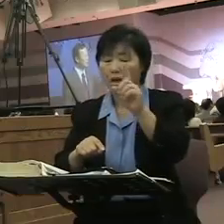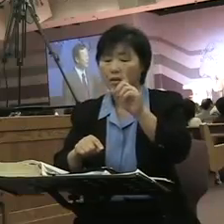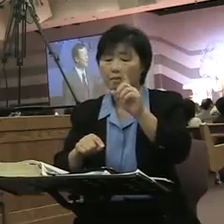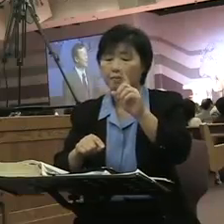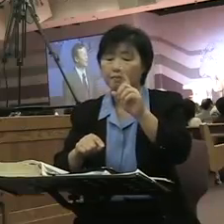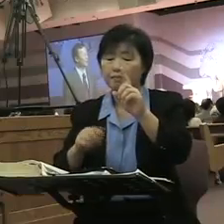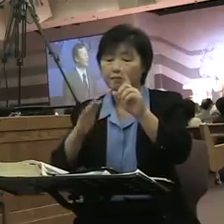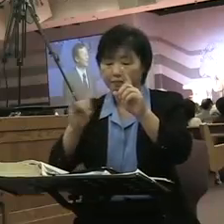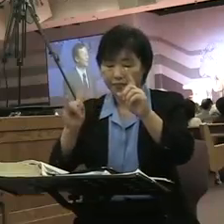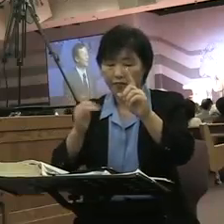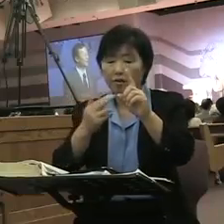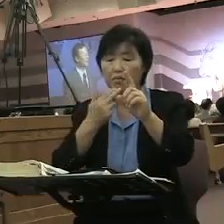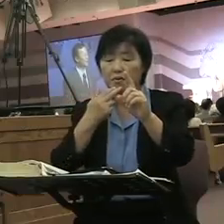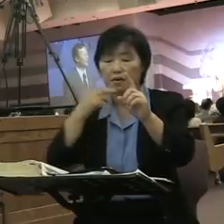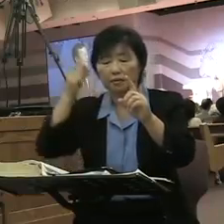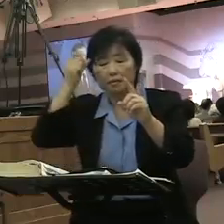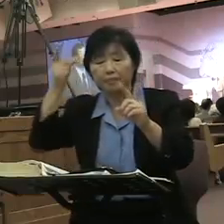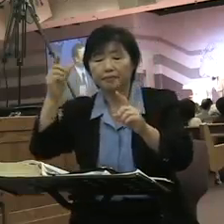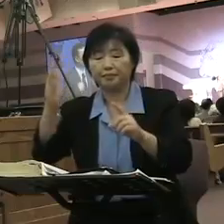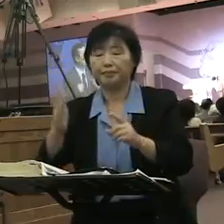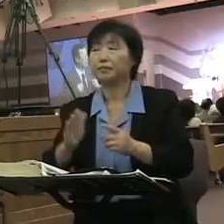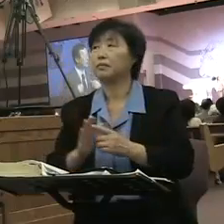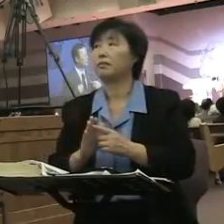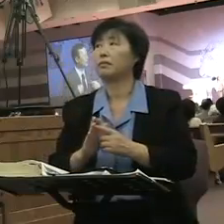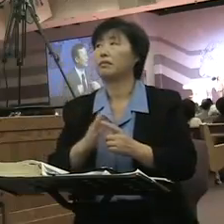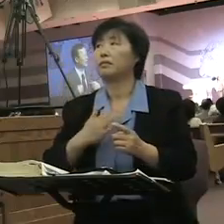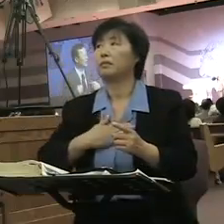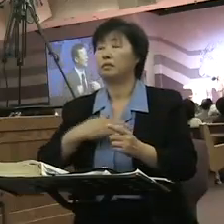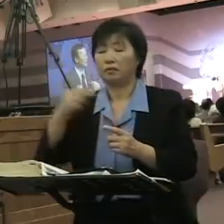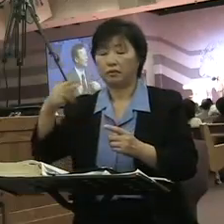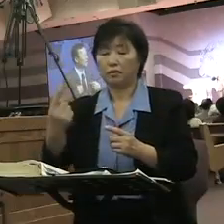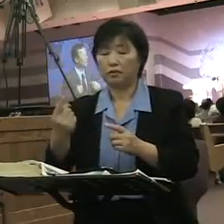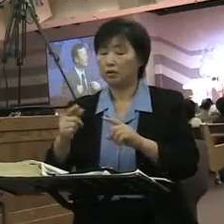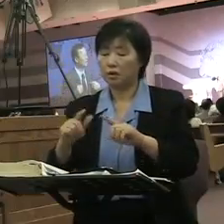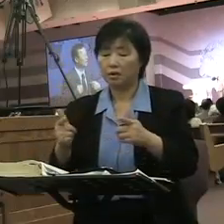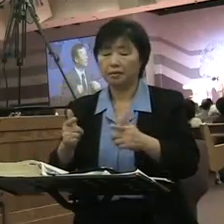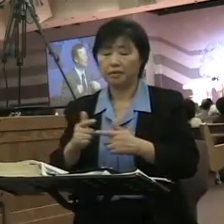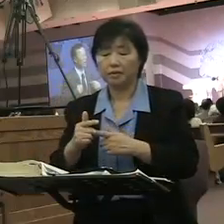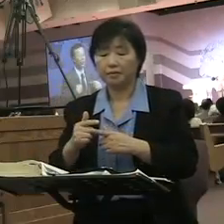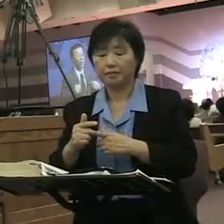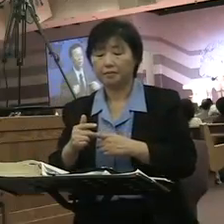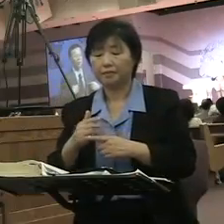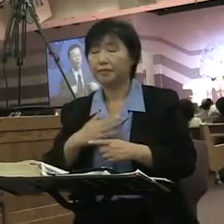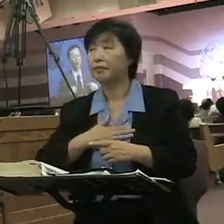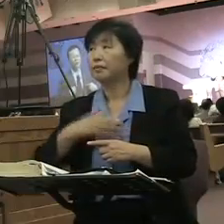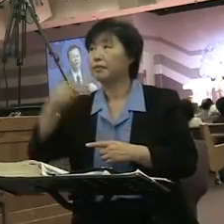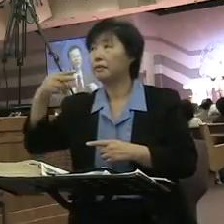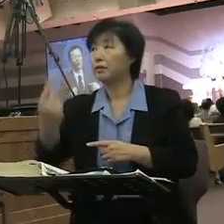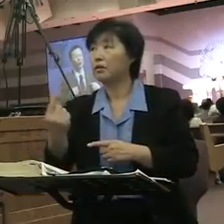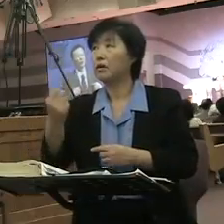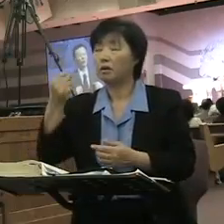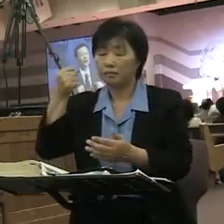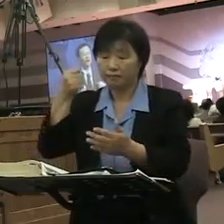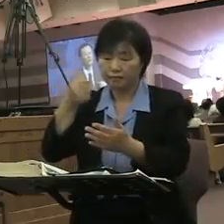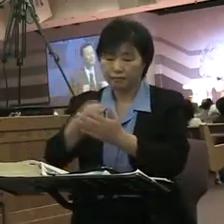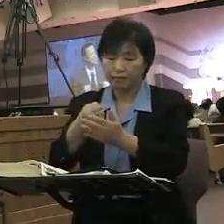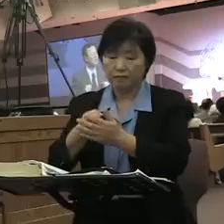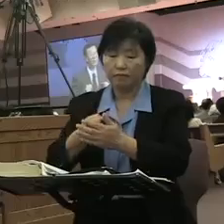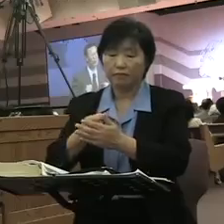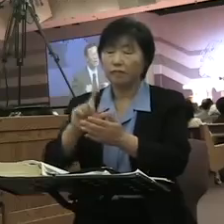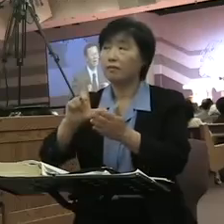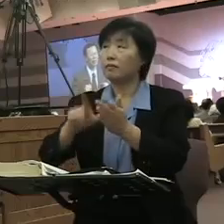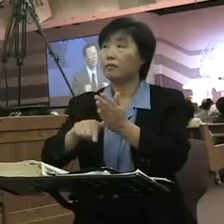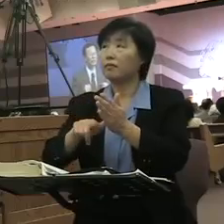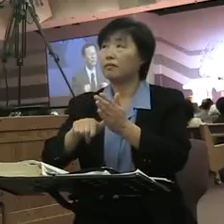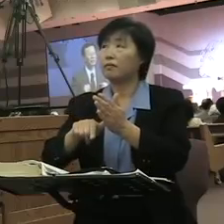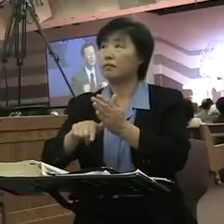없구나. 이것을 깨닫게 됩니다. 나도 아니구나. 나도 결정적인 순간에 넘어지고 마는